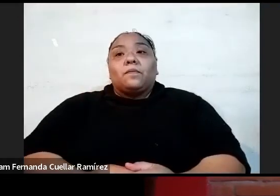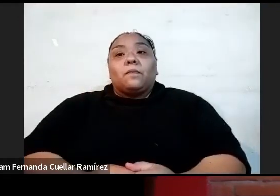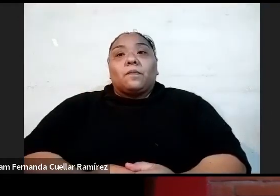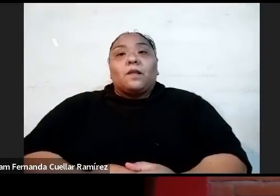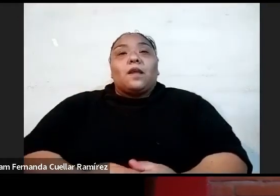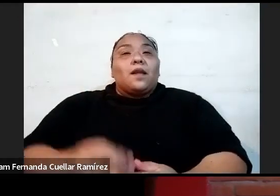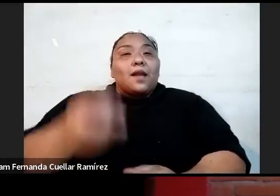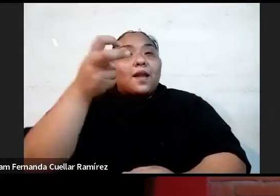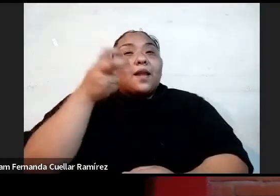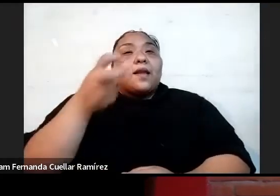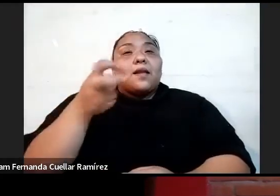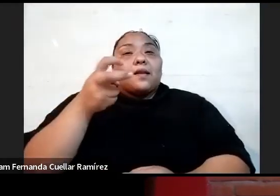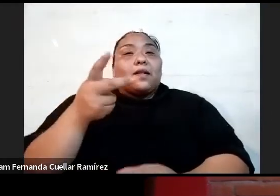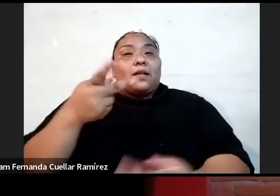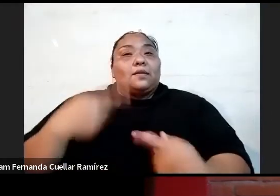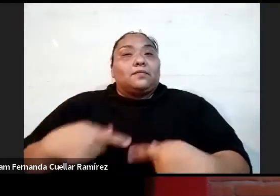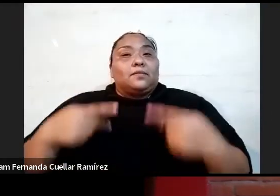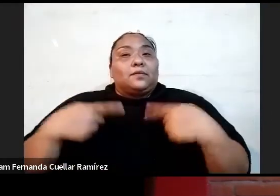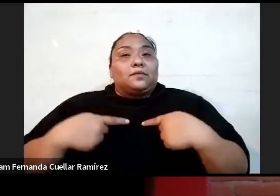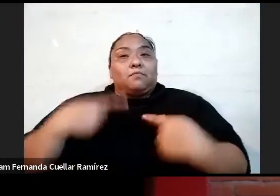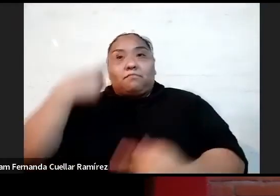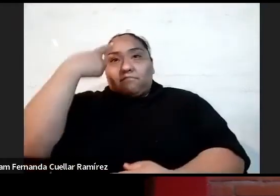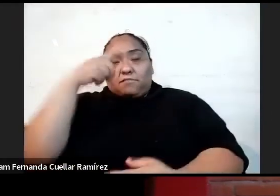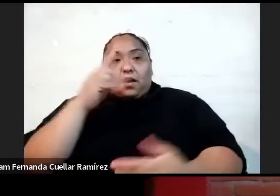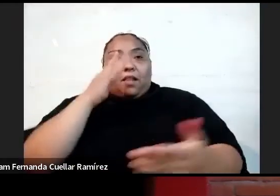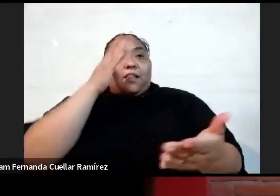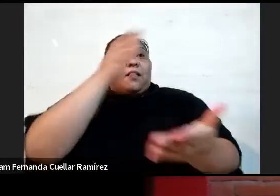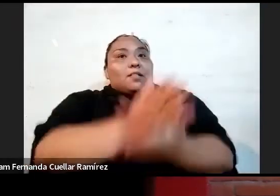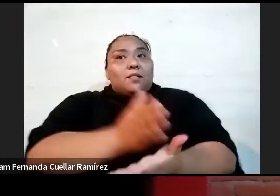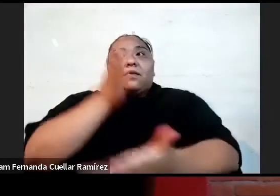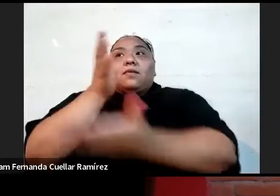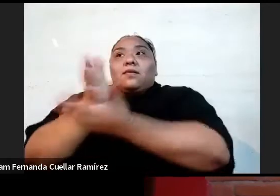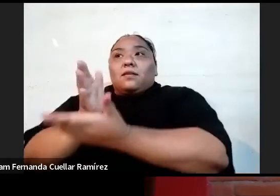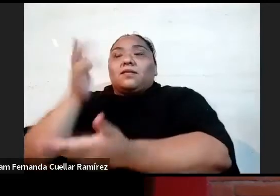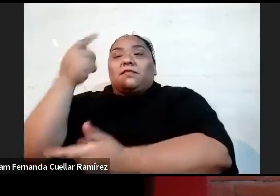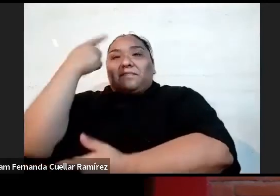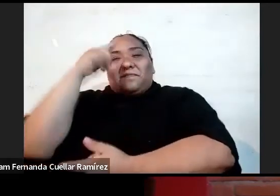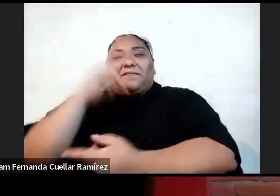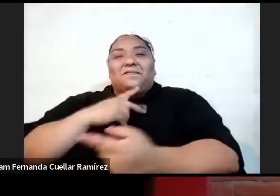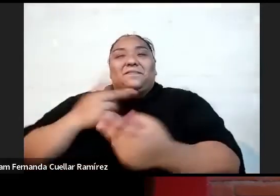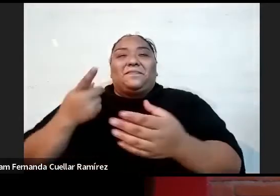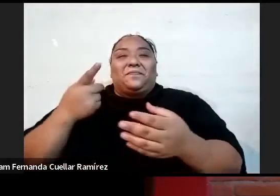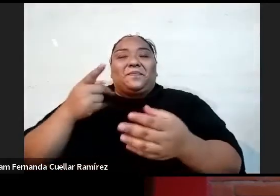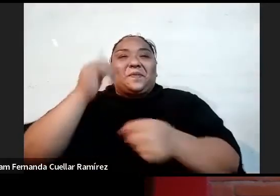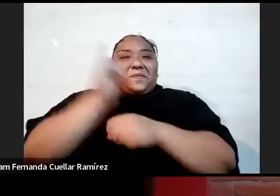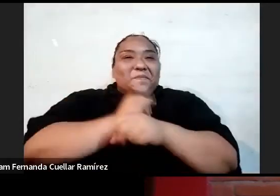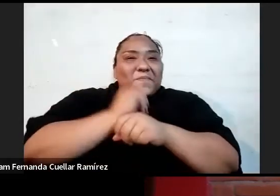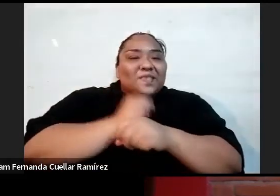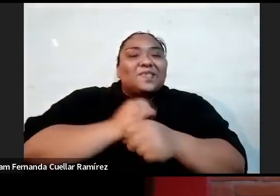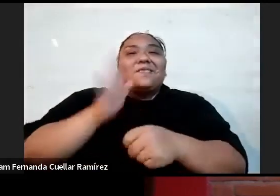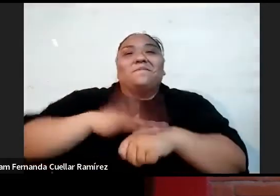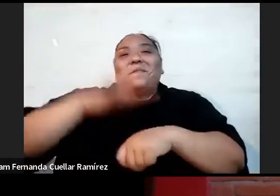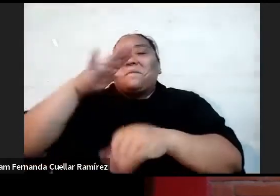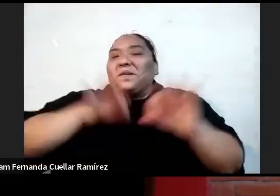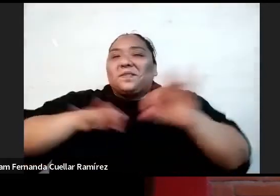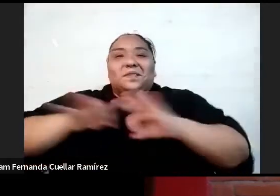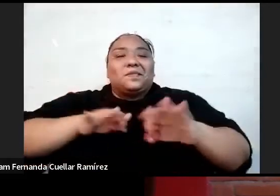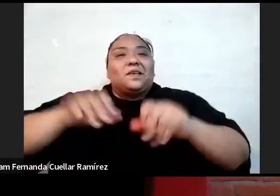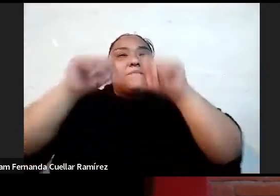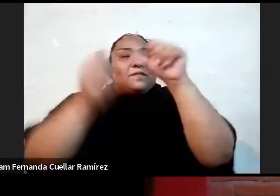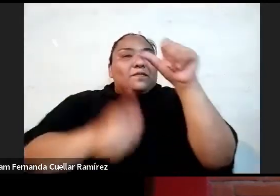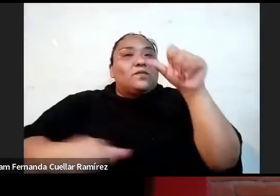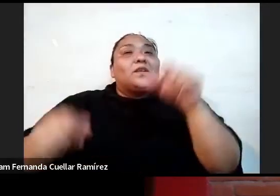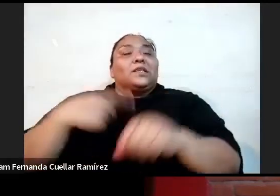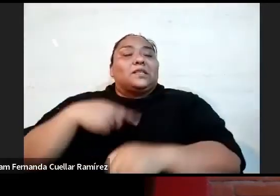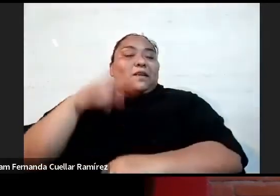a las personas para que le entren a este tipo de trabajo artístico, pues sí es, sí los cansa,